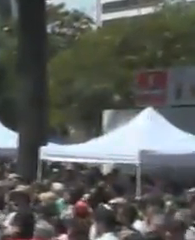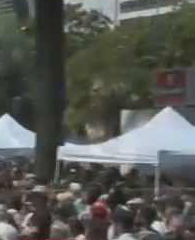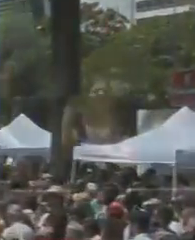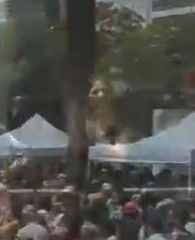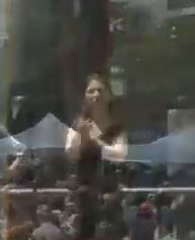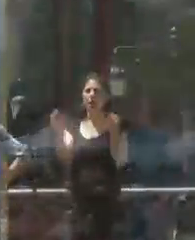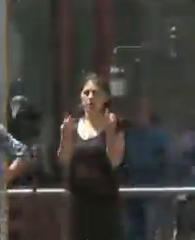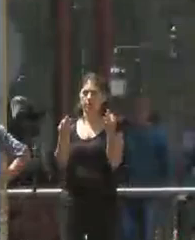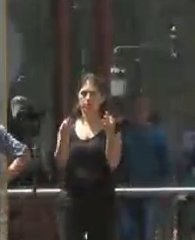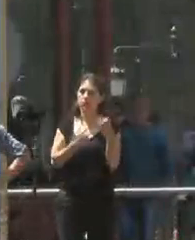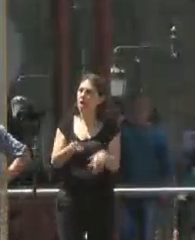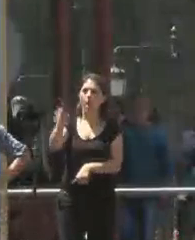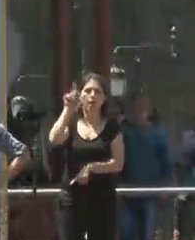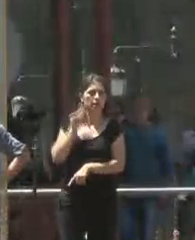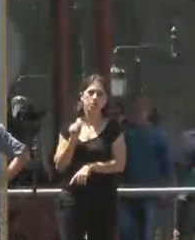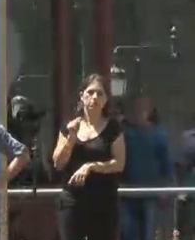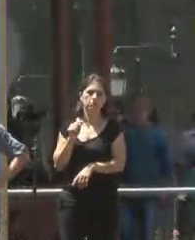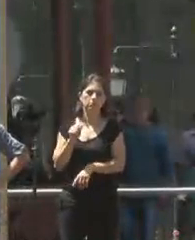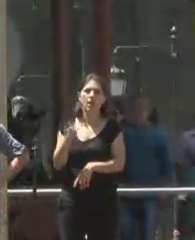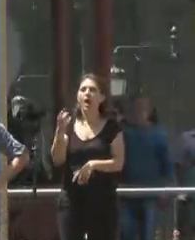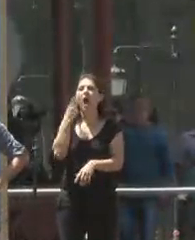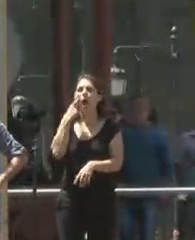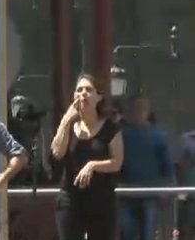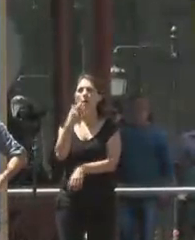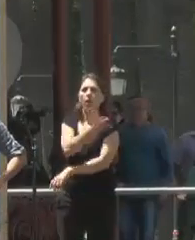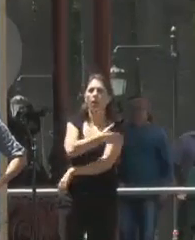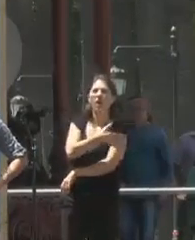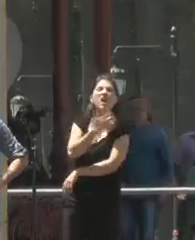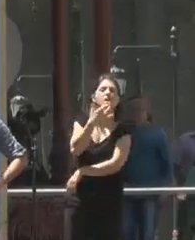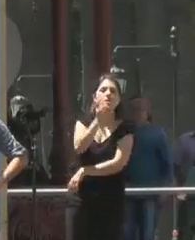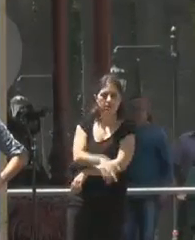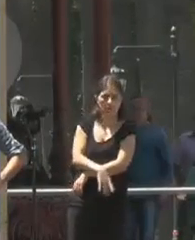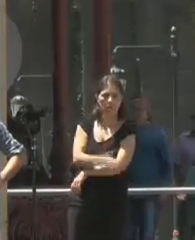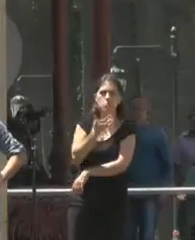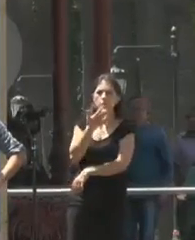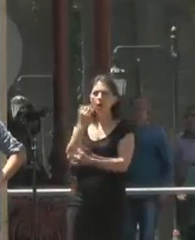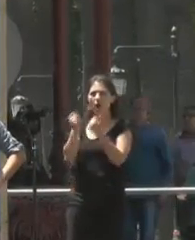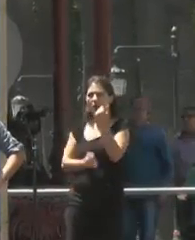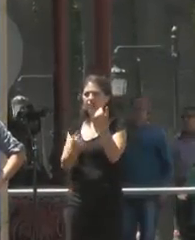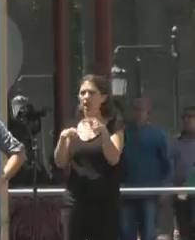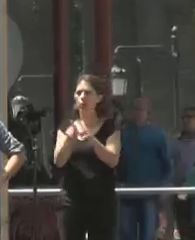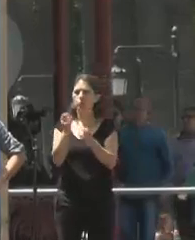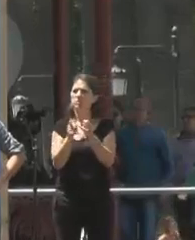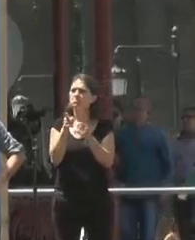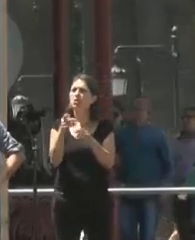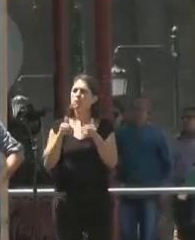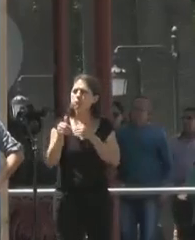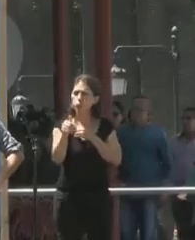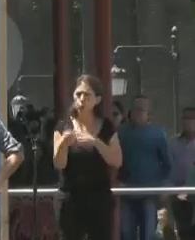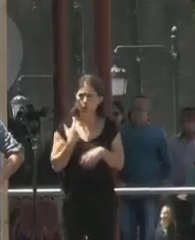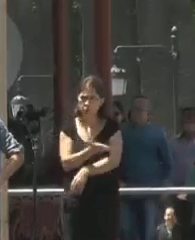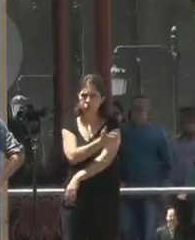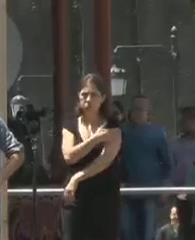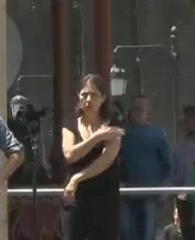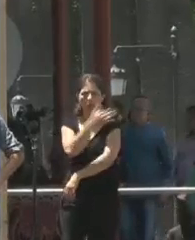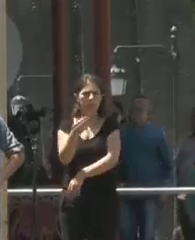partido. Exige decidir al lado de quién se va a estar. Exige decidir si se va a estar al lado de la posibilidad de futuro o si se va a estar al lado de